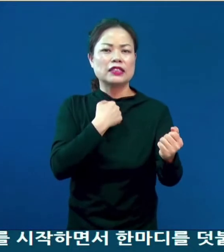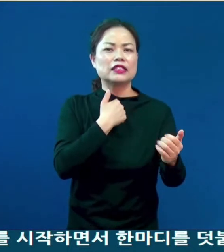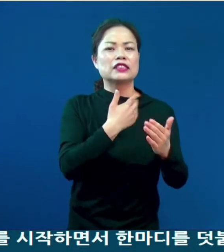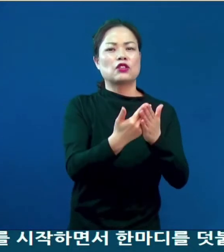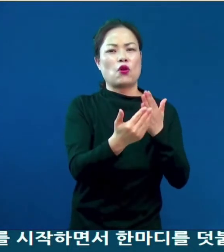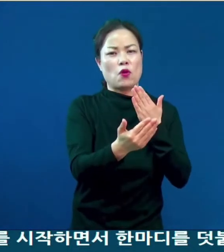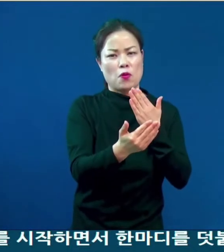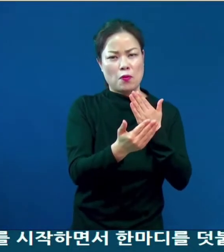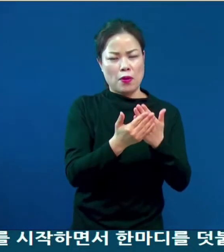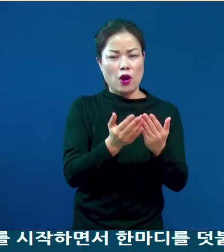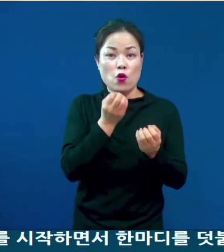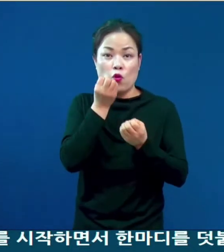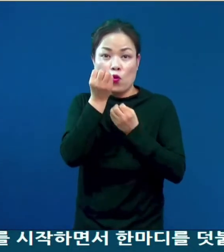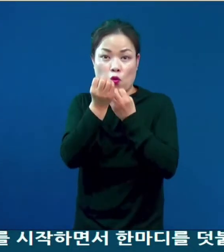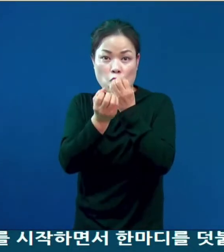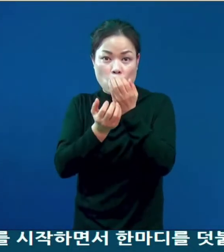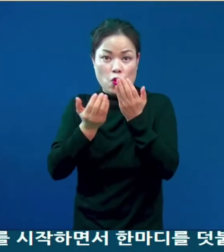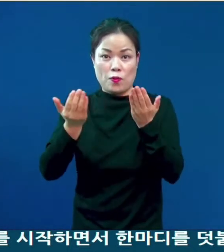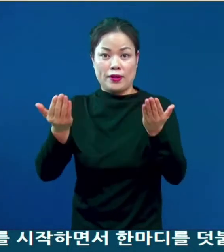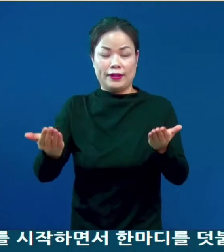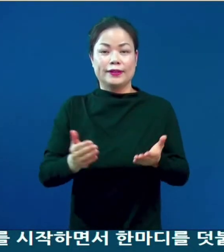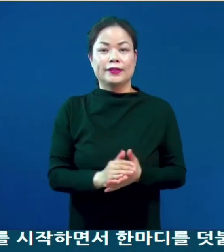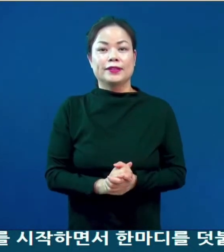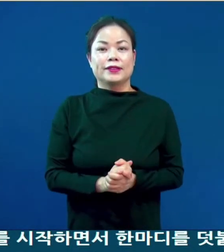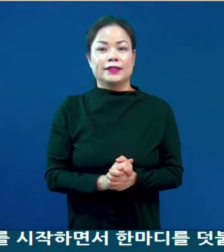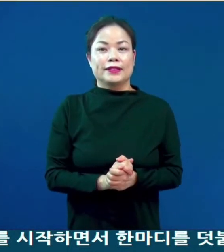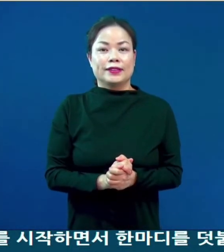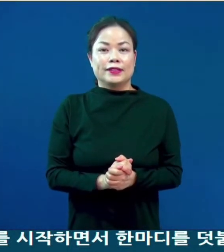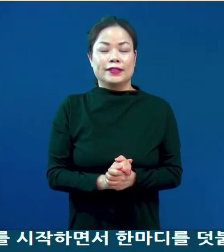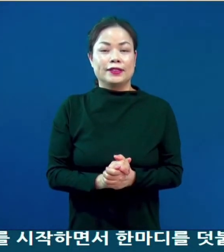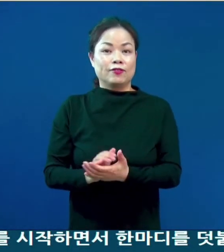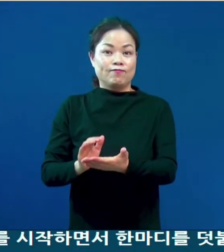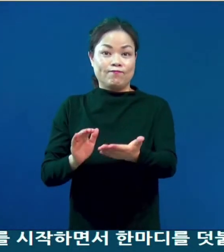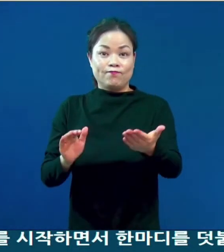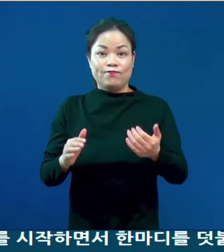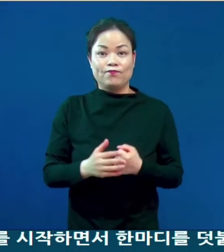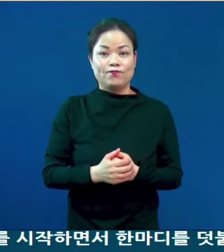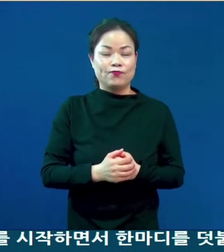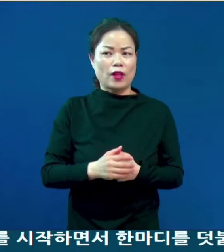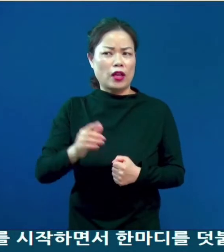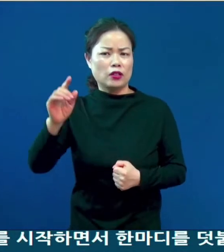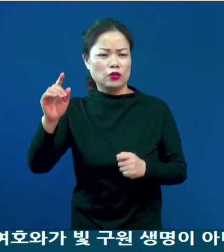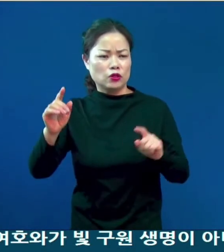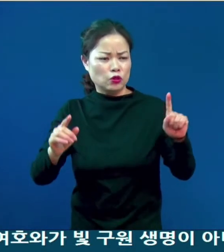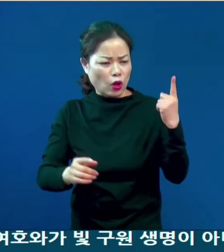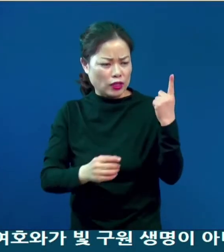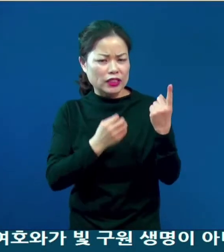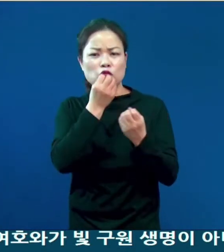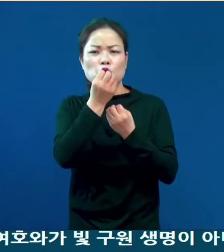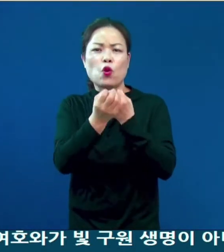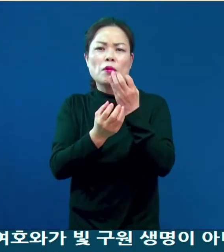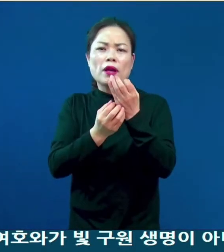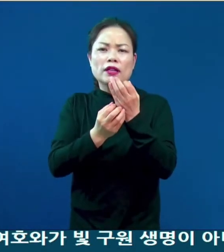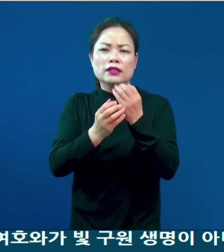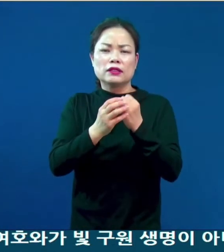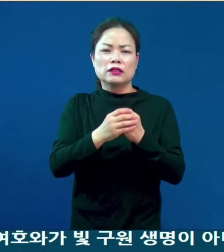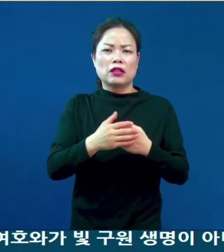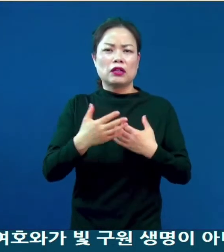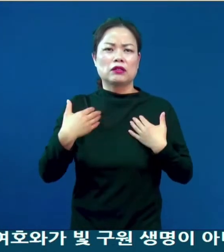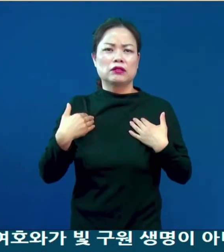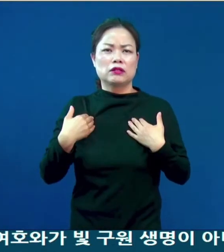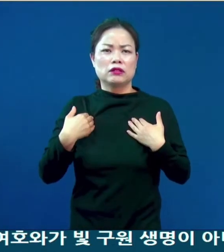경험하여 고백하고 있는 것입니다. 여러분, 다윗이 이렇게 고백하는 것은 그가 한가로이